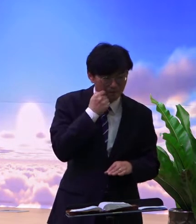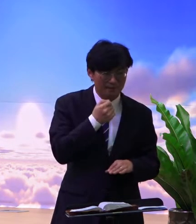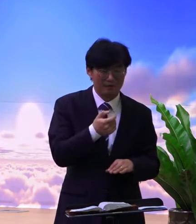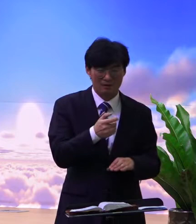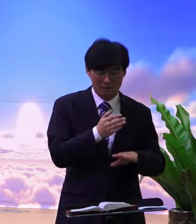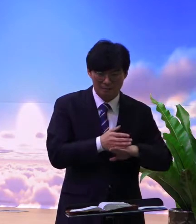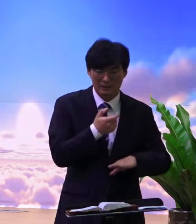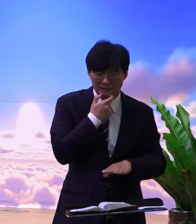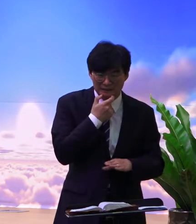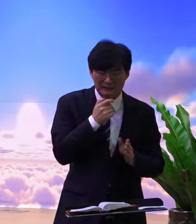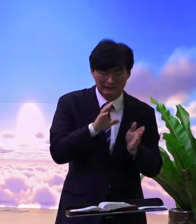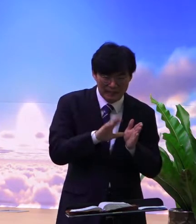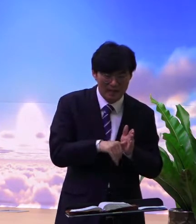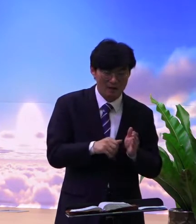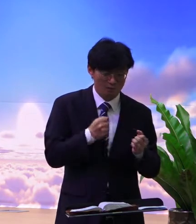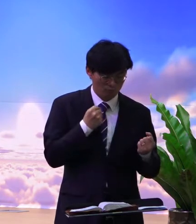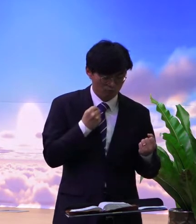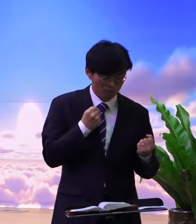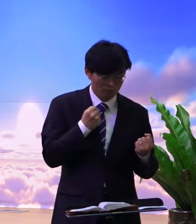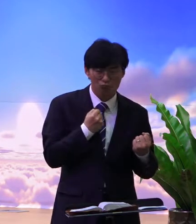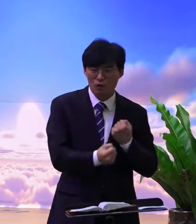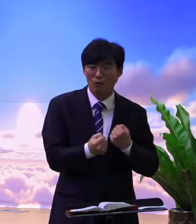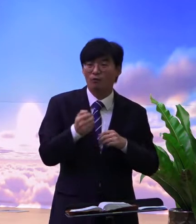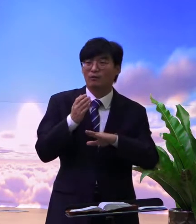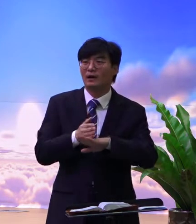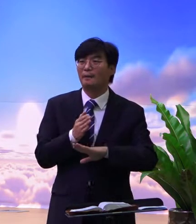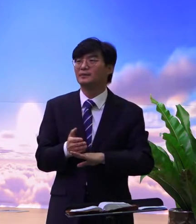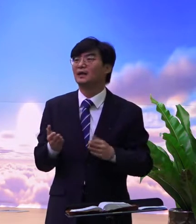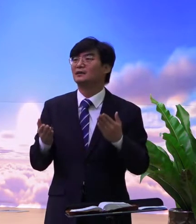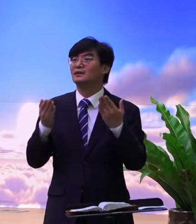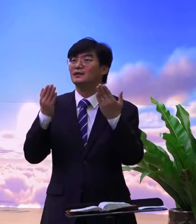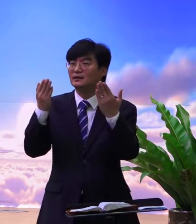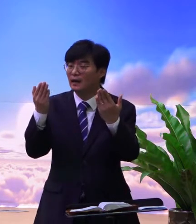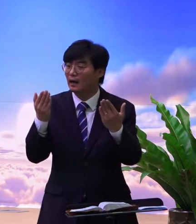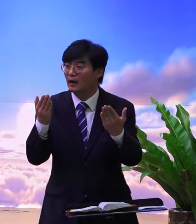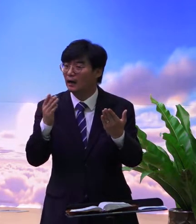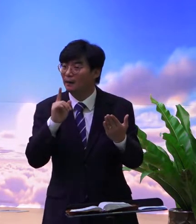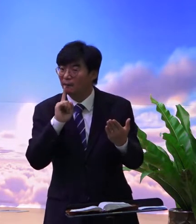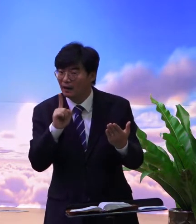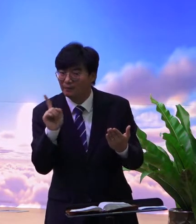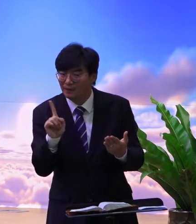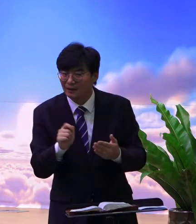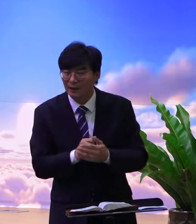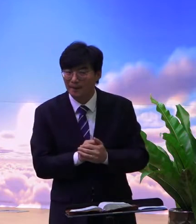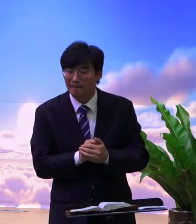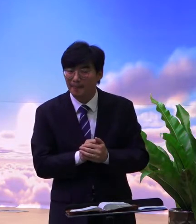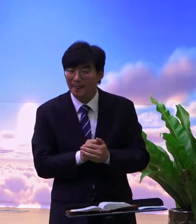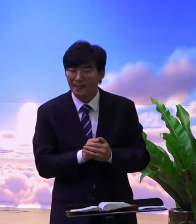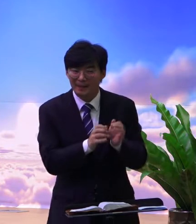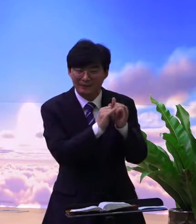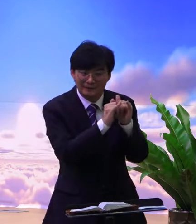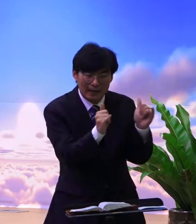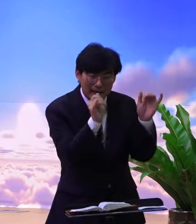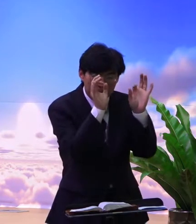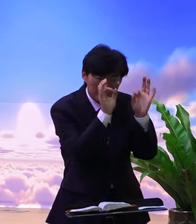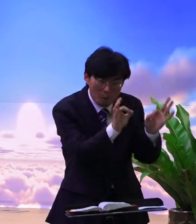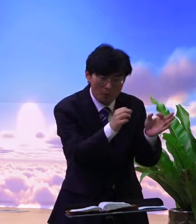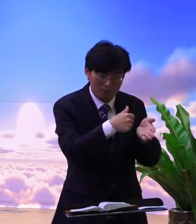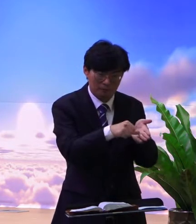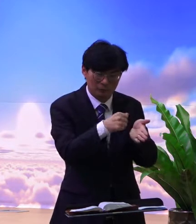우리가 우리의 삶과 형편을 바라보지 않고 우리 안에 계시고 우리와 함께 계시는 주님을 바라보는